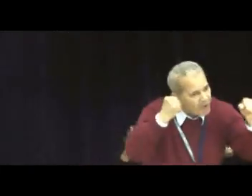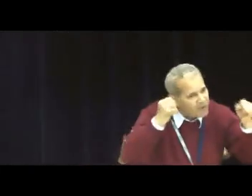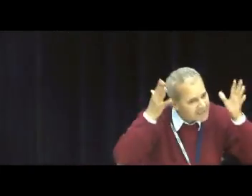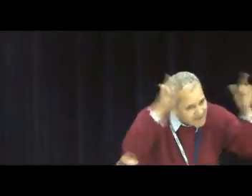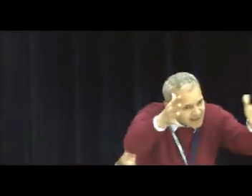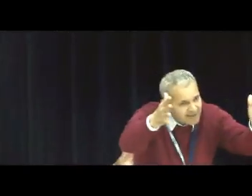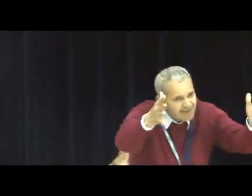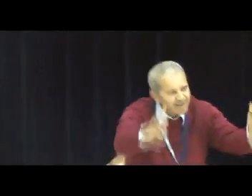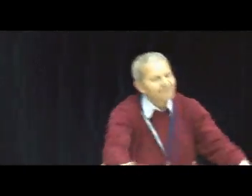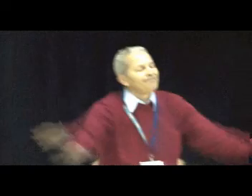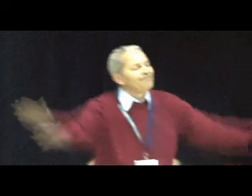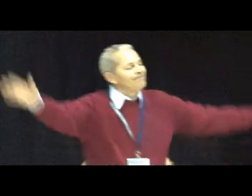ديالي. تنتمنى